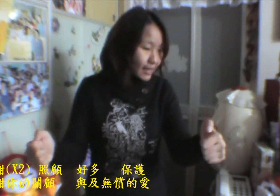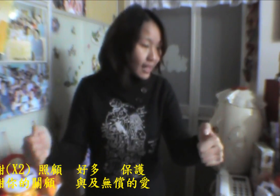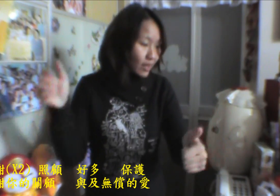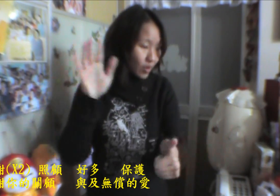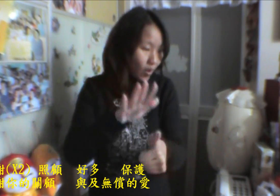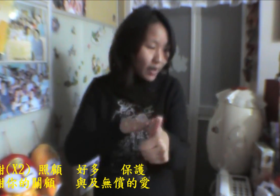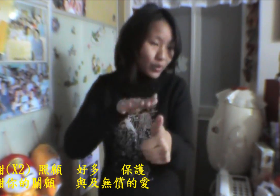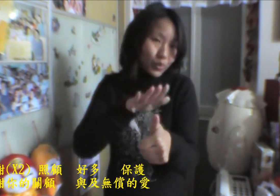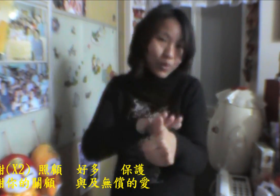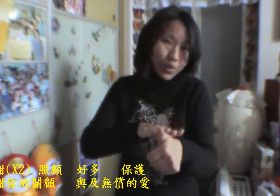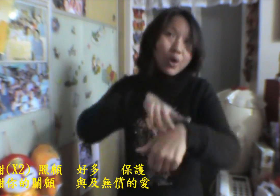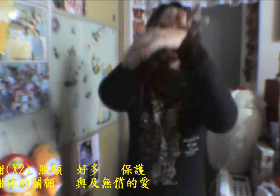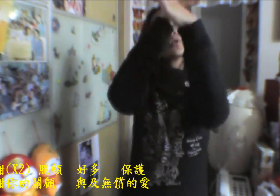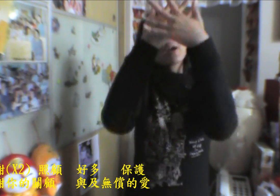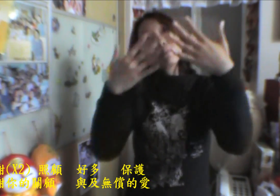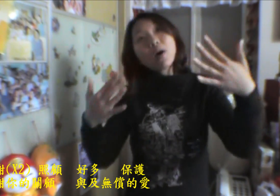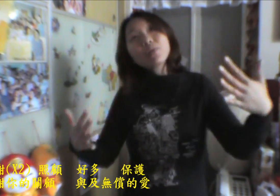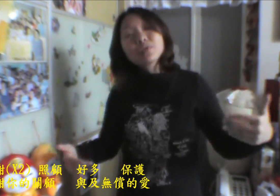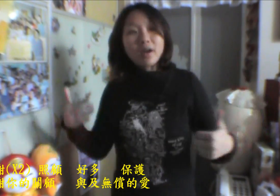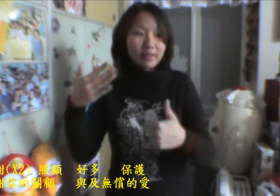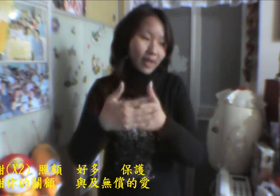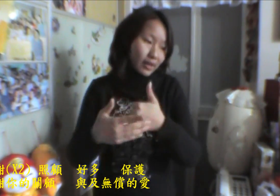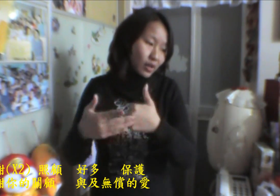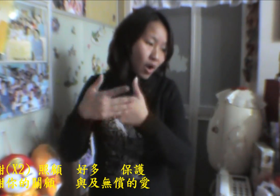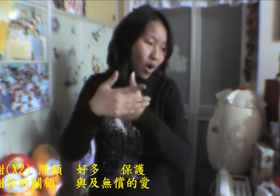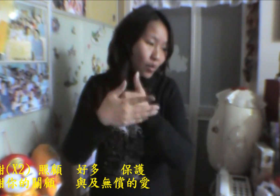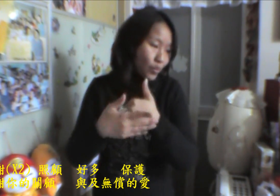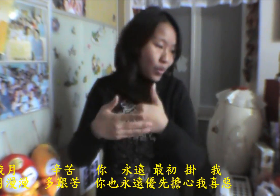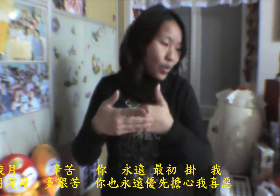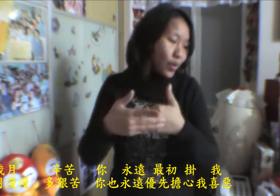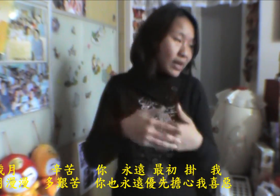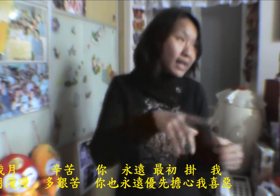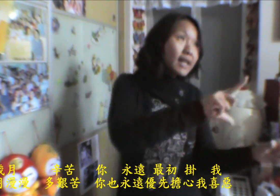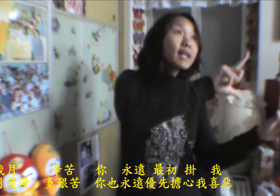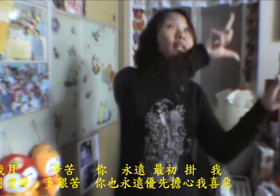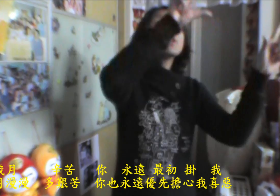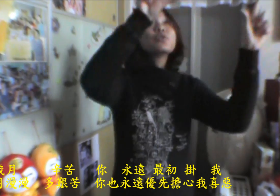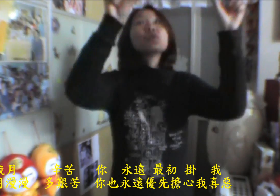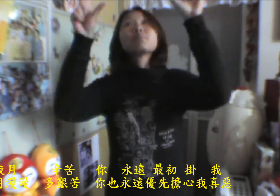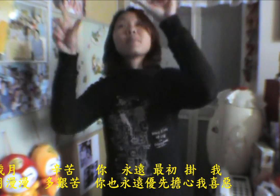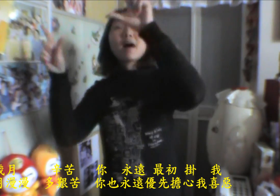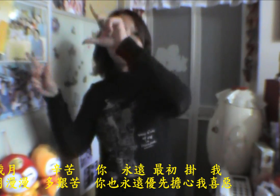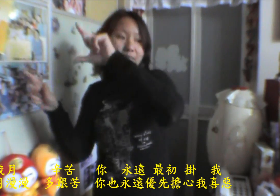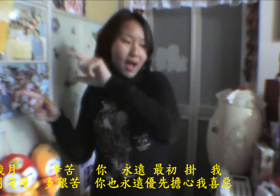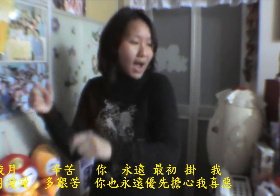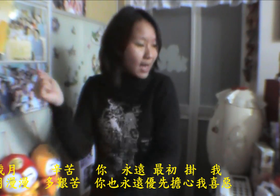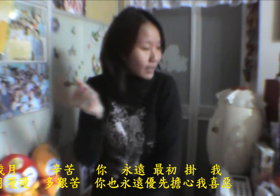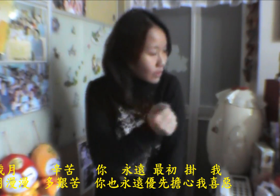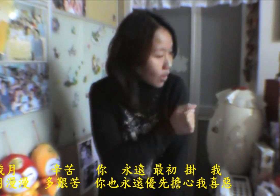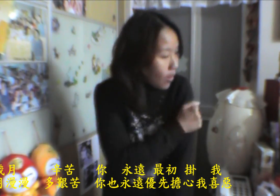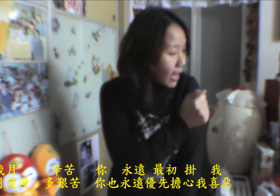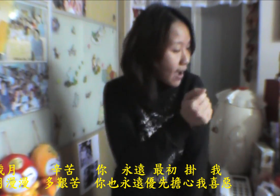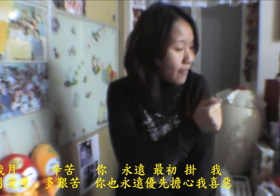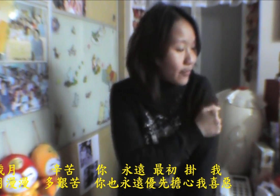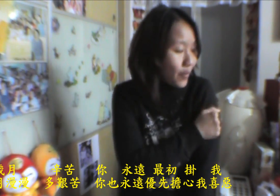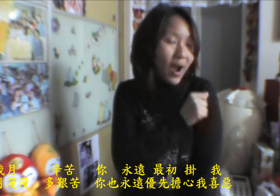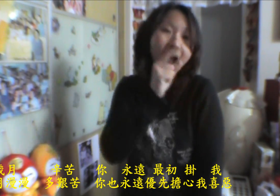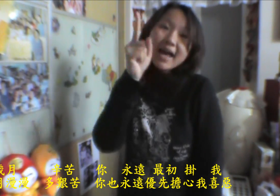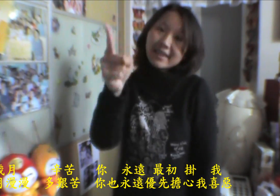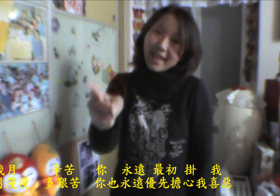的關顧，與及無常的愛護，年月漫漫多艱苦，